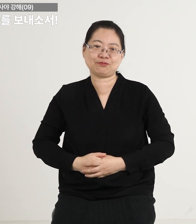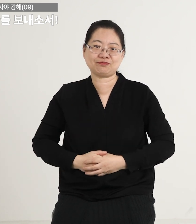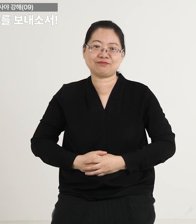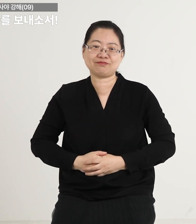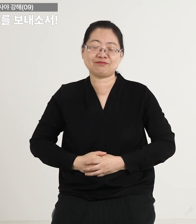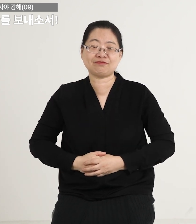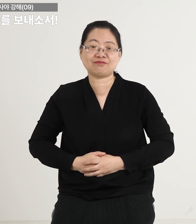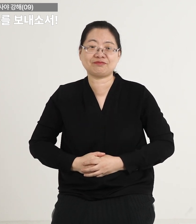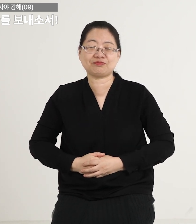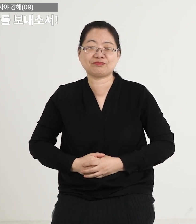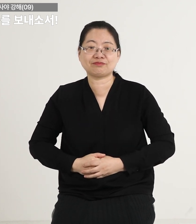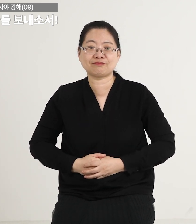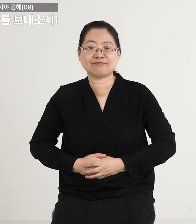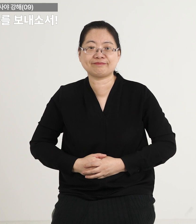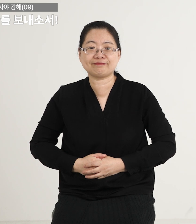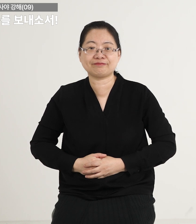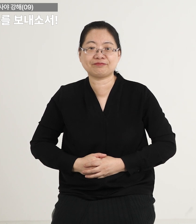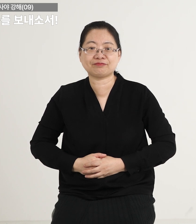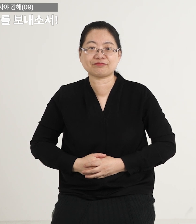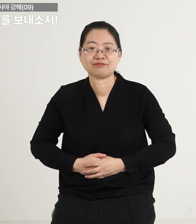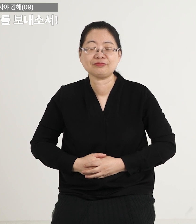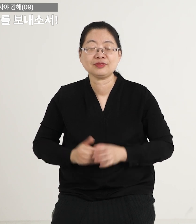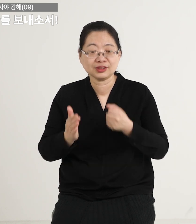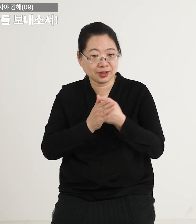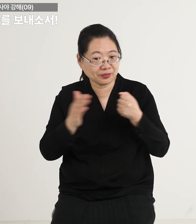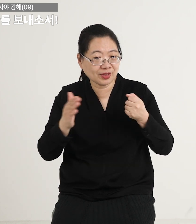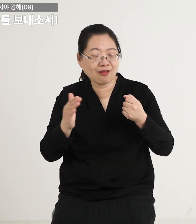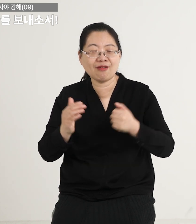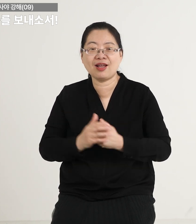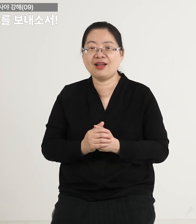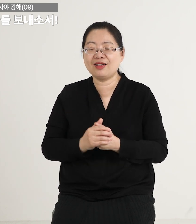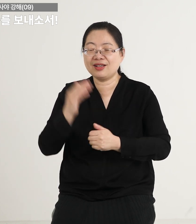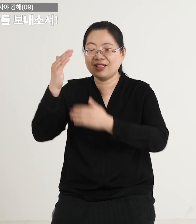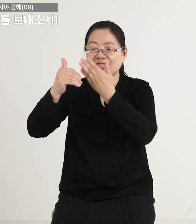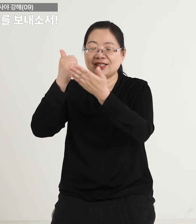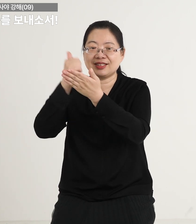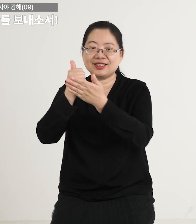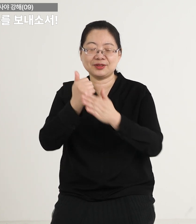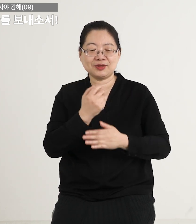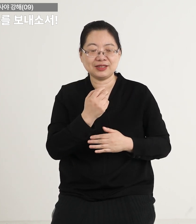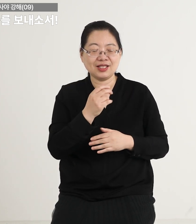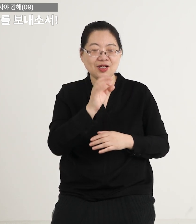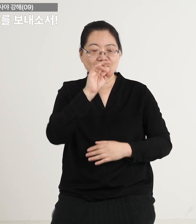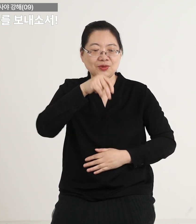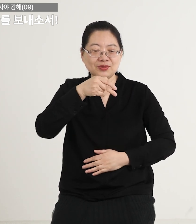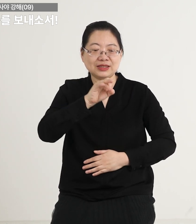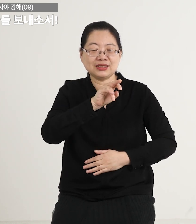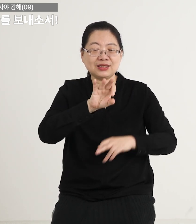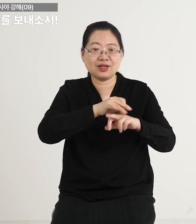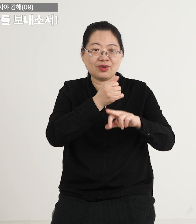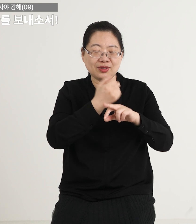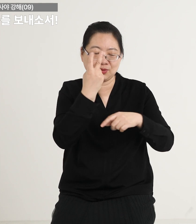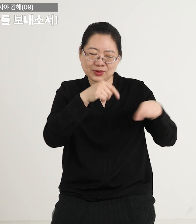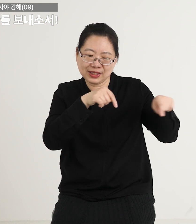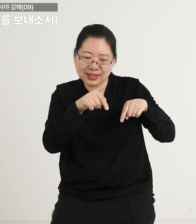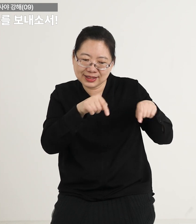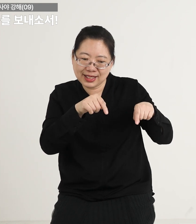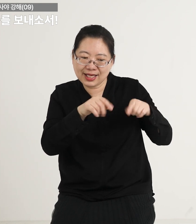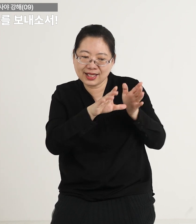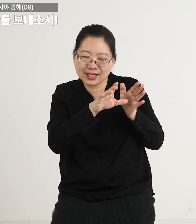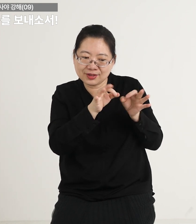자, 그런데 그런 까닭으로 하나님은 그의 통치 기간 내내 모든 사안과